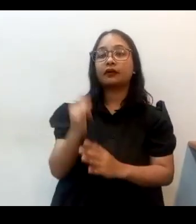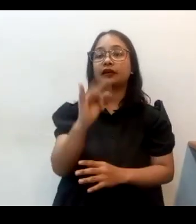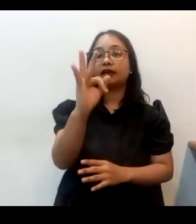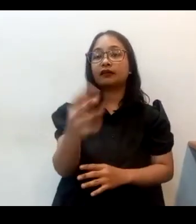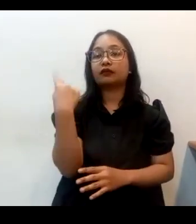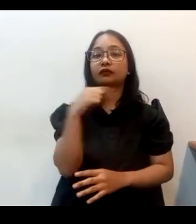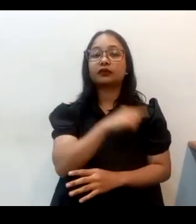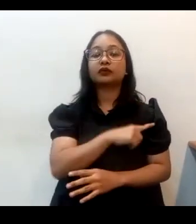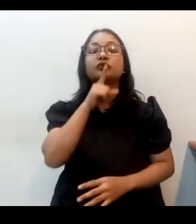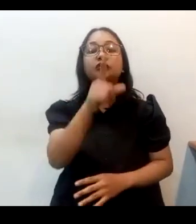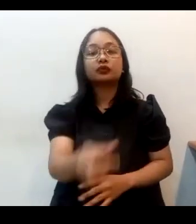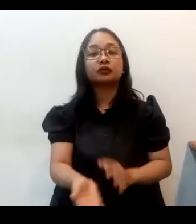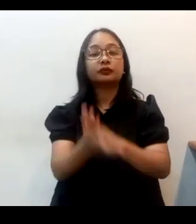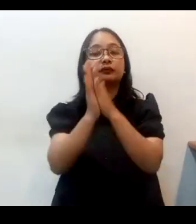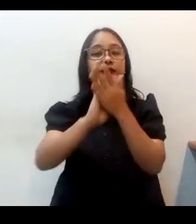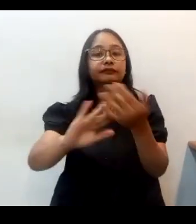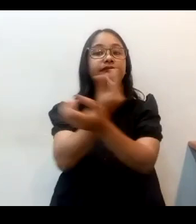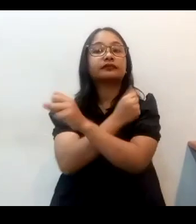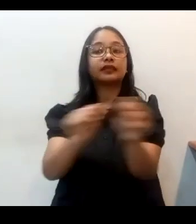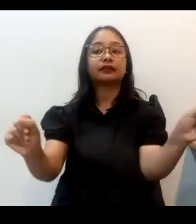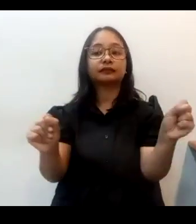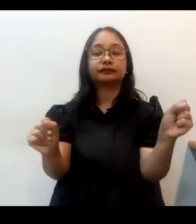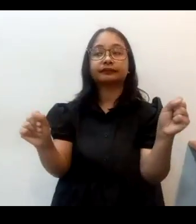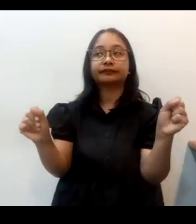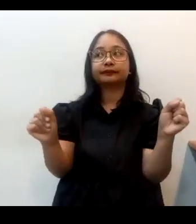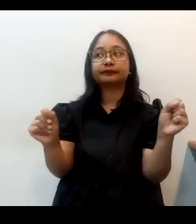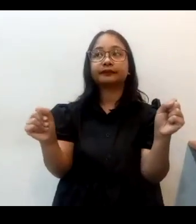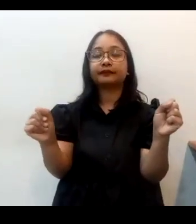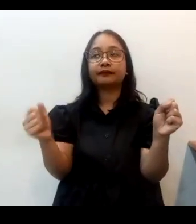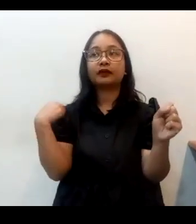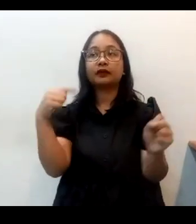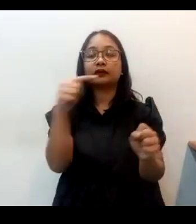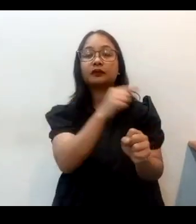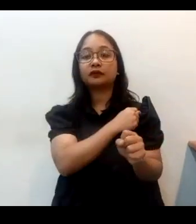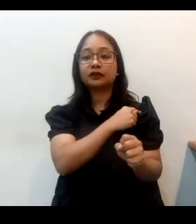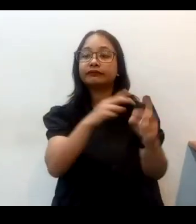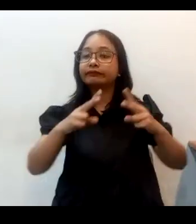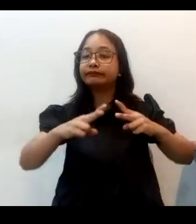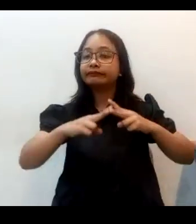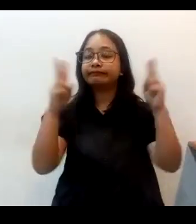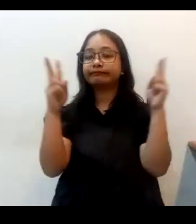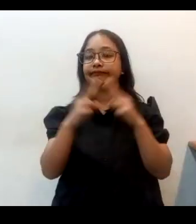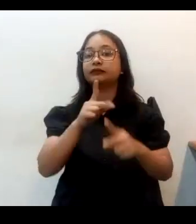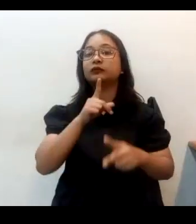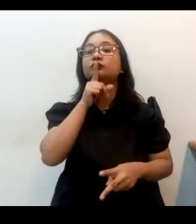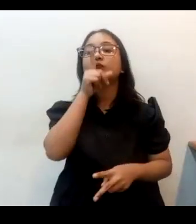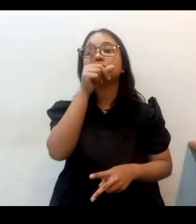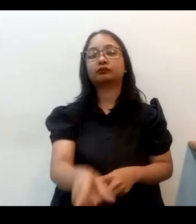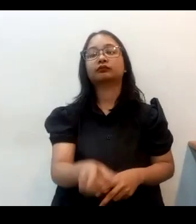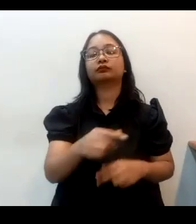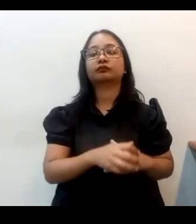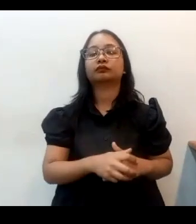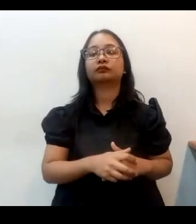the Holy Spirit, we have much assurance. Kaya nga po, kapag talagang naligtas po tayo, sinasabi po ng Biblia na meron tayong lubos